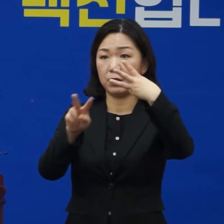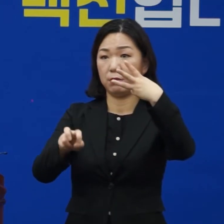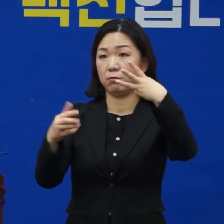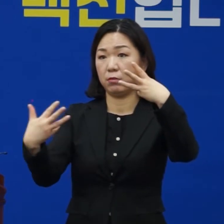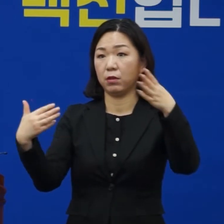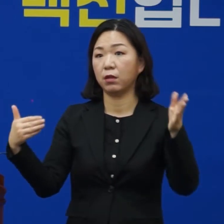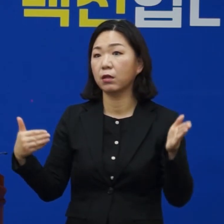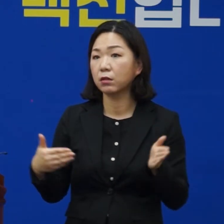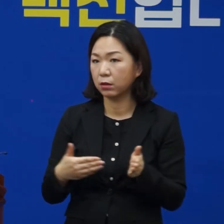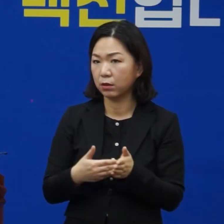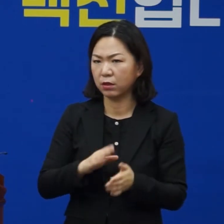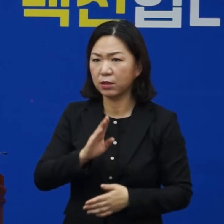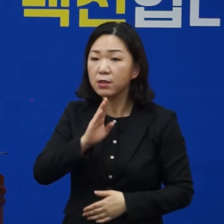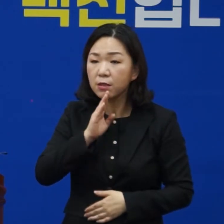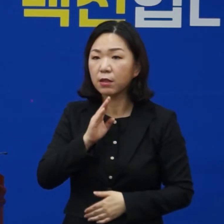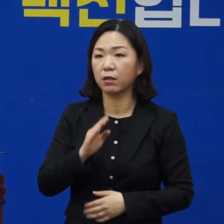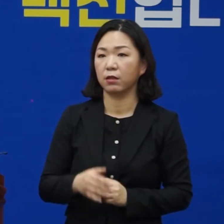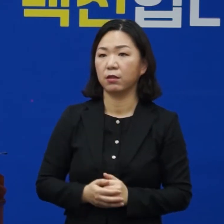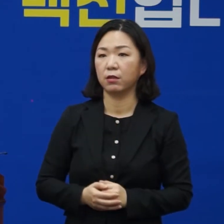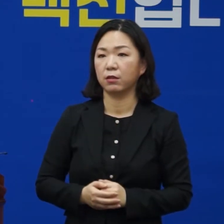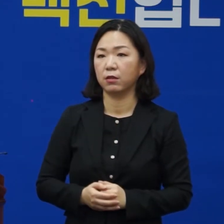28일까지 정말 우리가